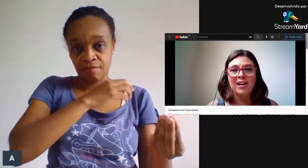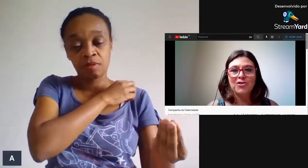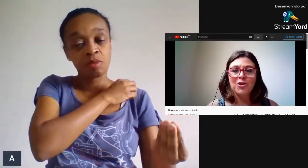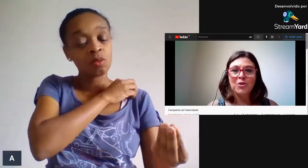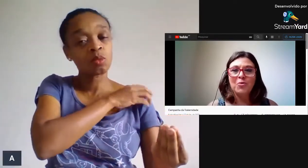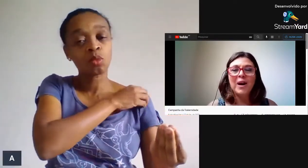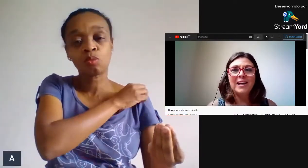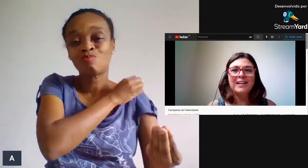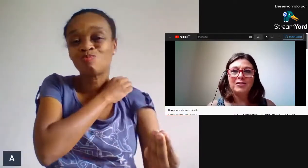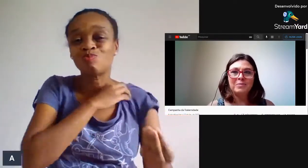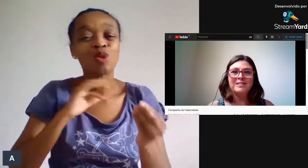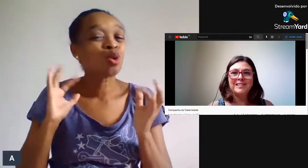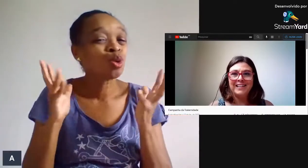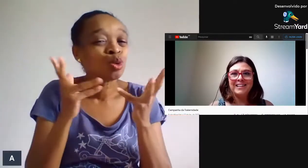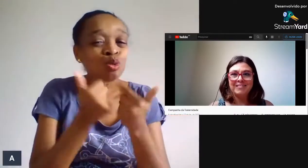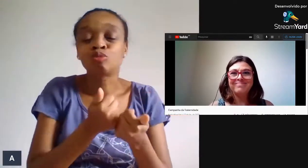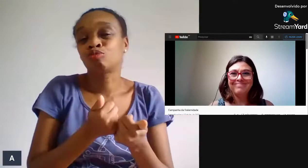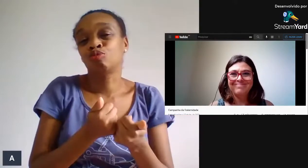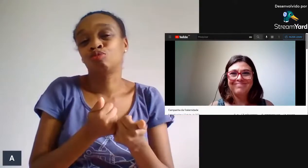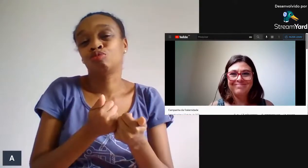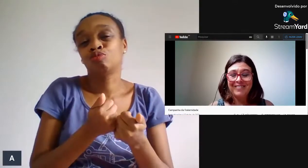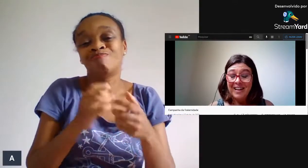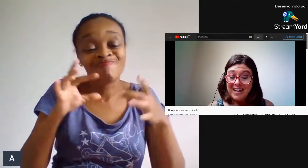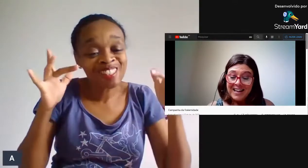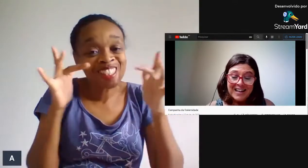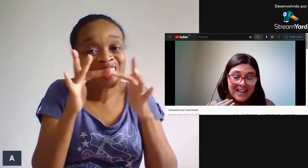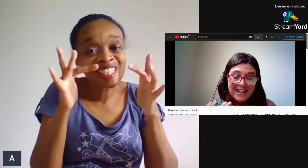ver, gente, com a realidade brasileira.